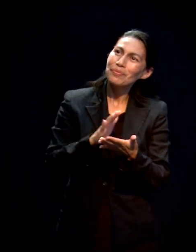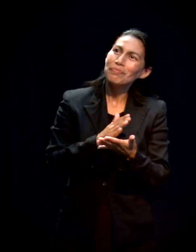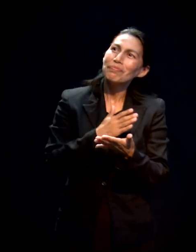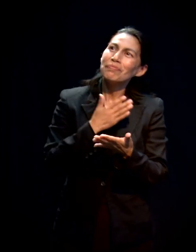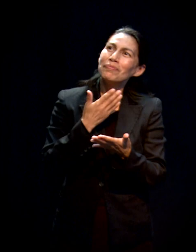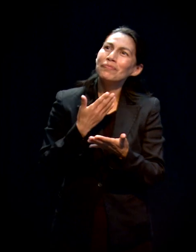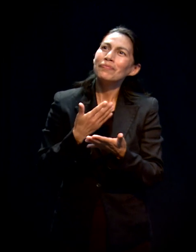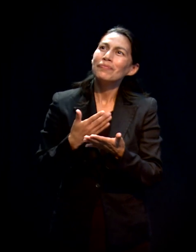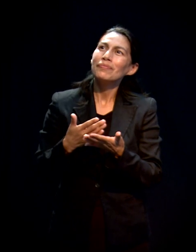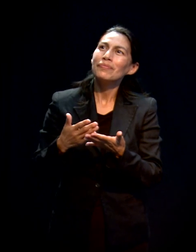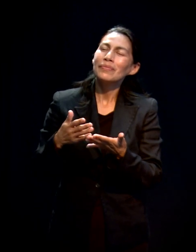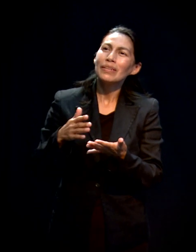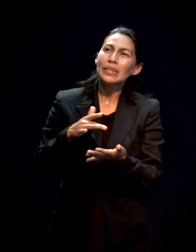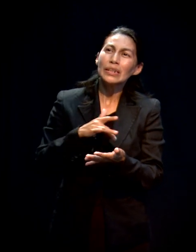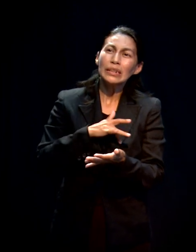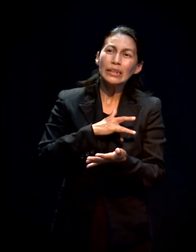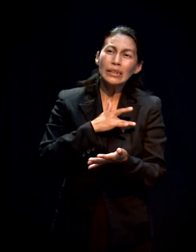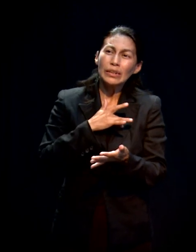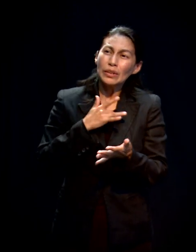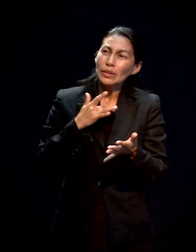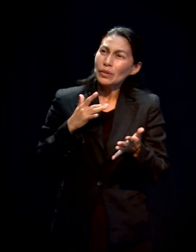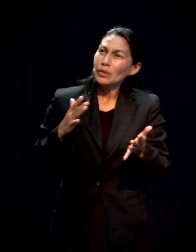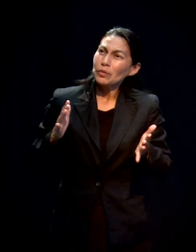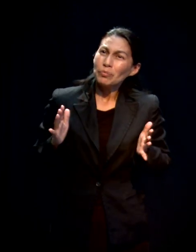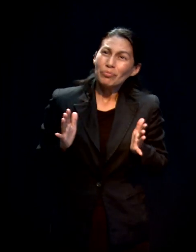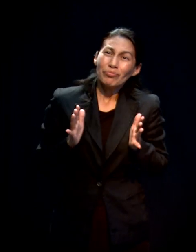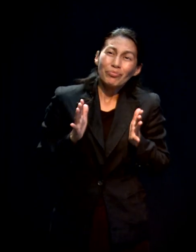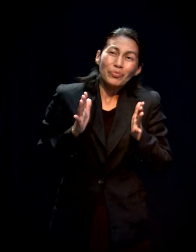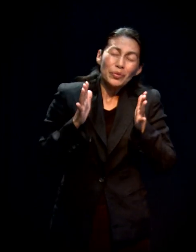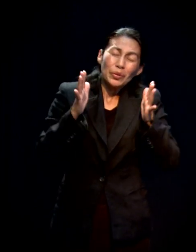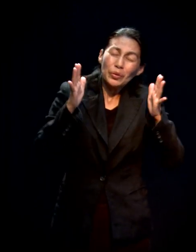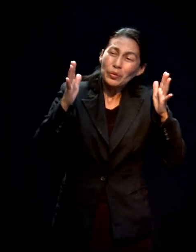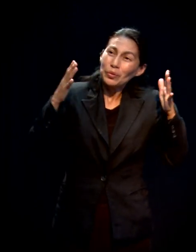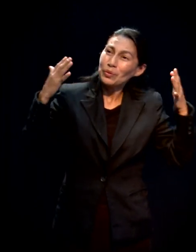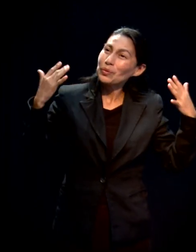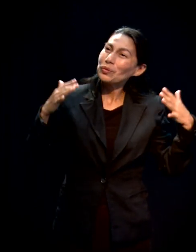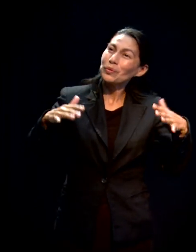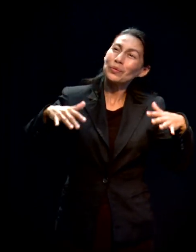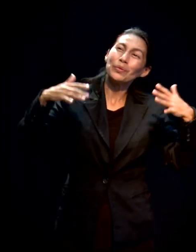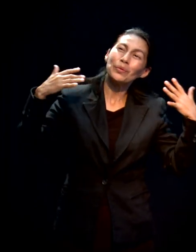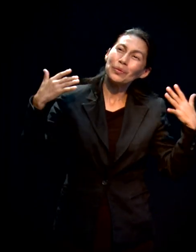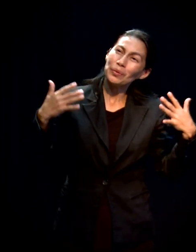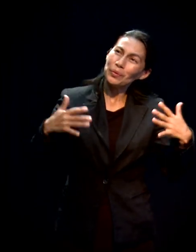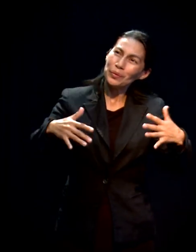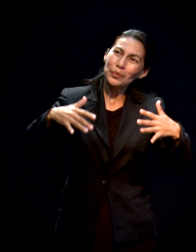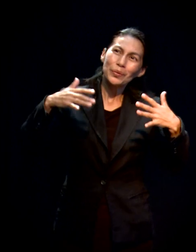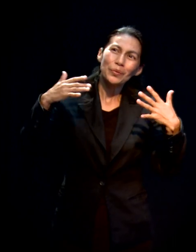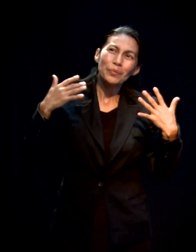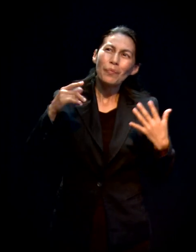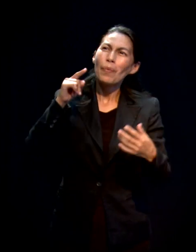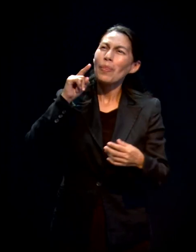pensamos entonces qué en ti